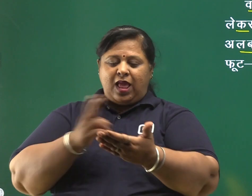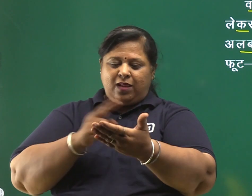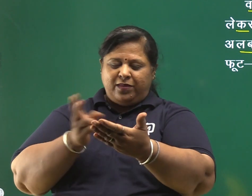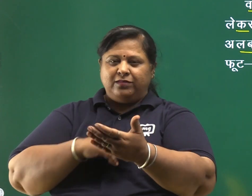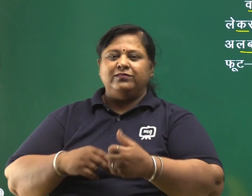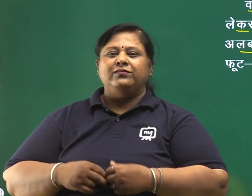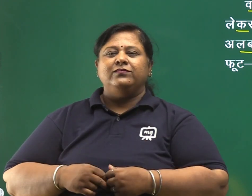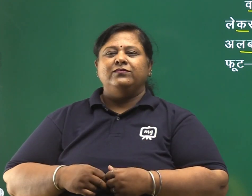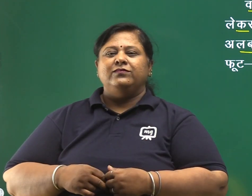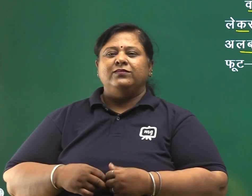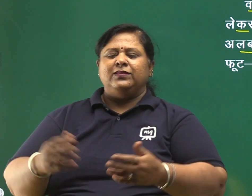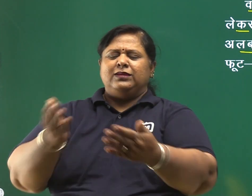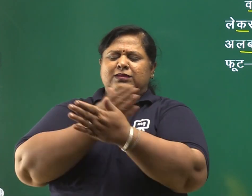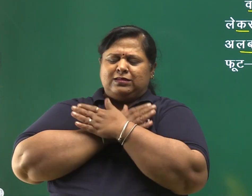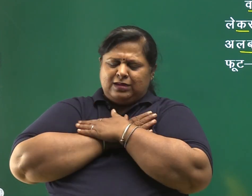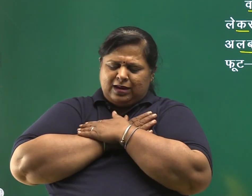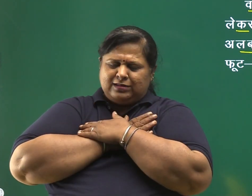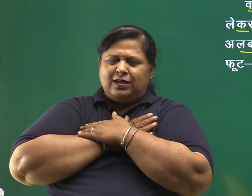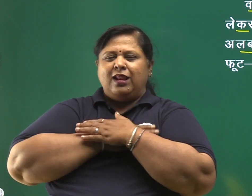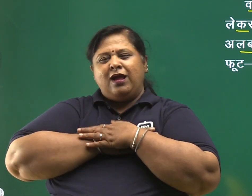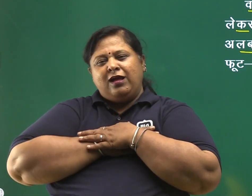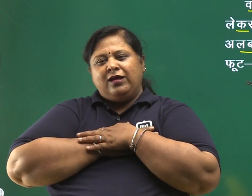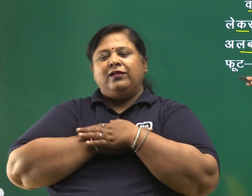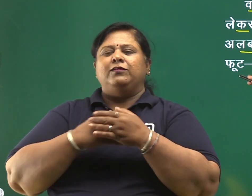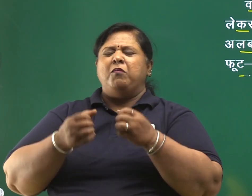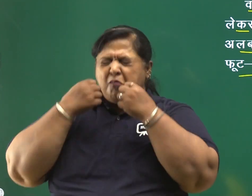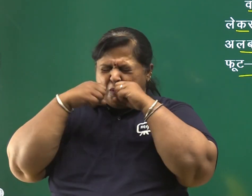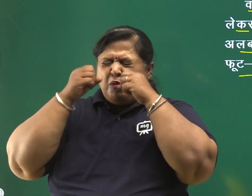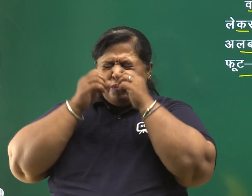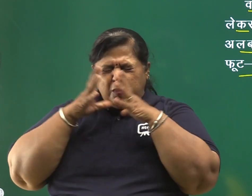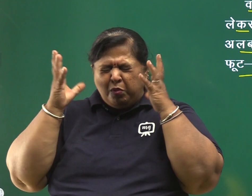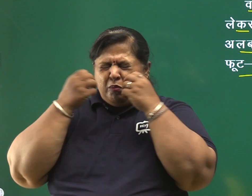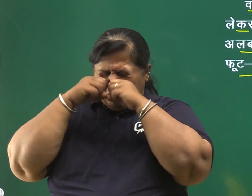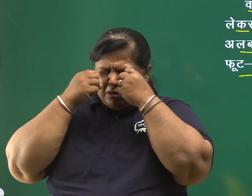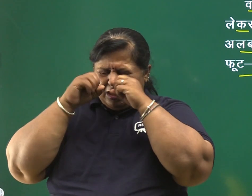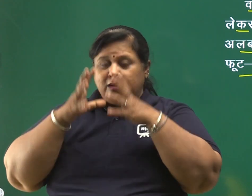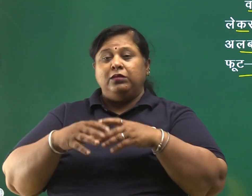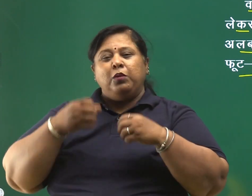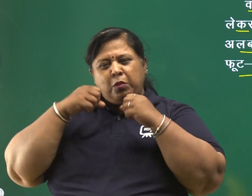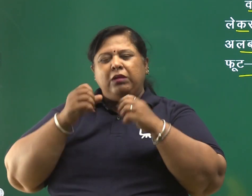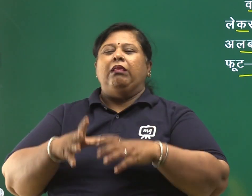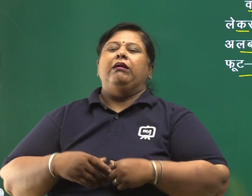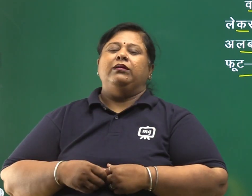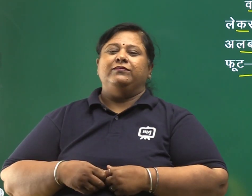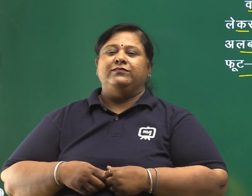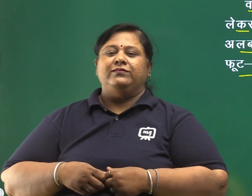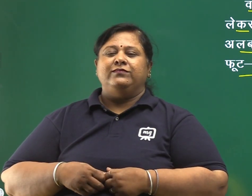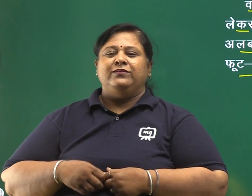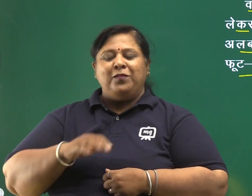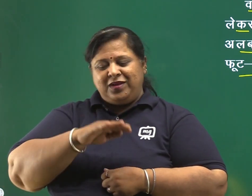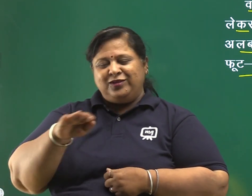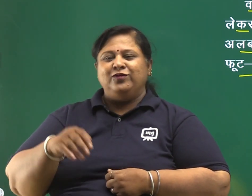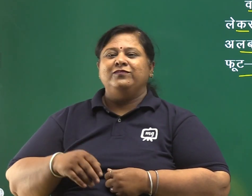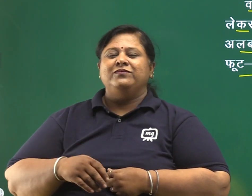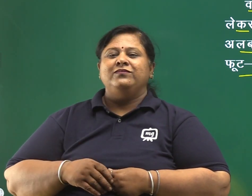एल्बम सीने से लगाकर फूट फूट कर रोने लगा।